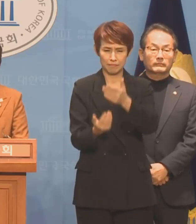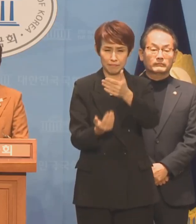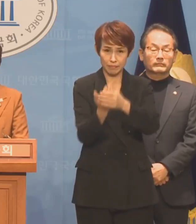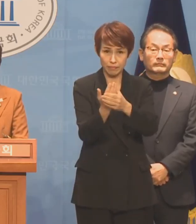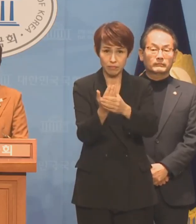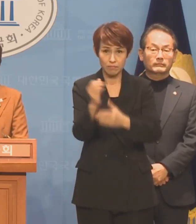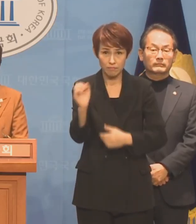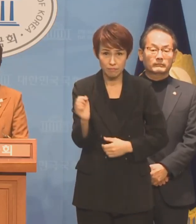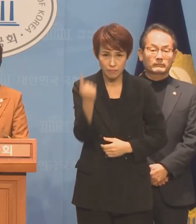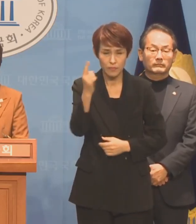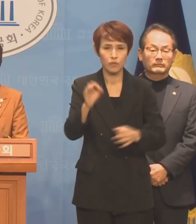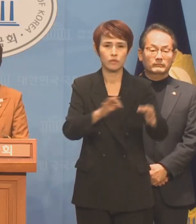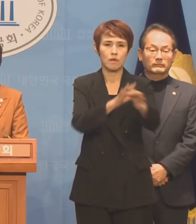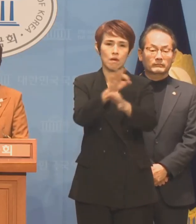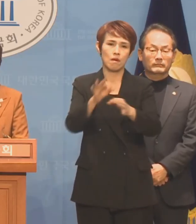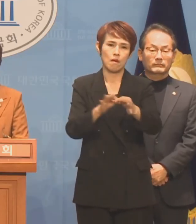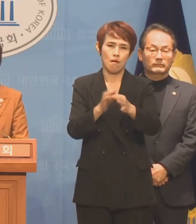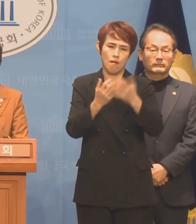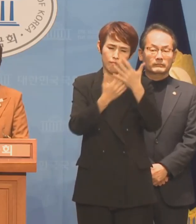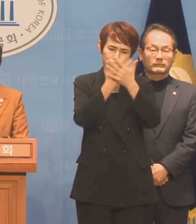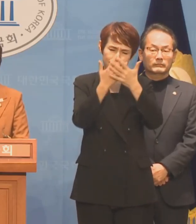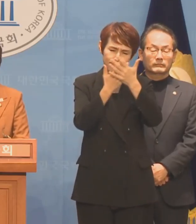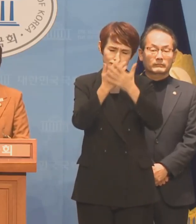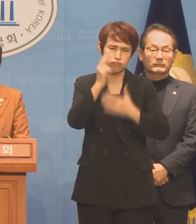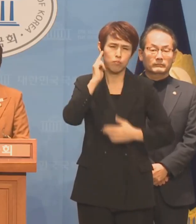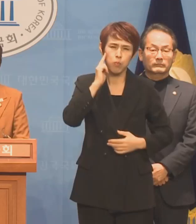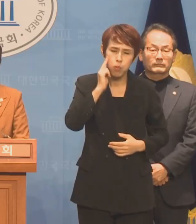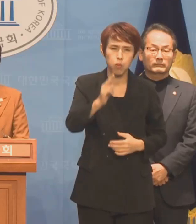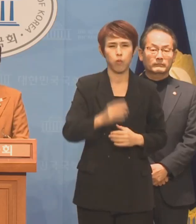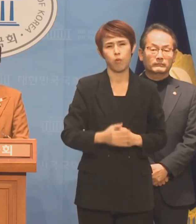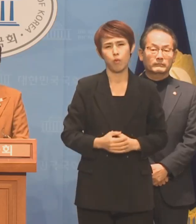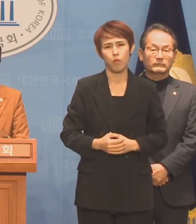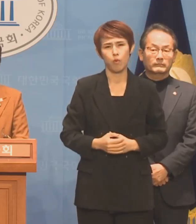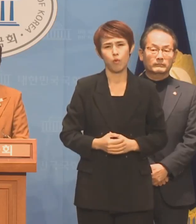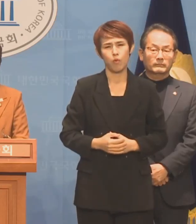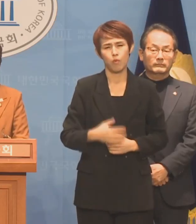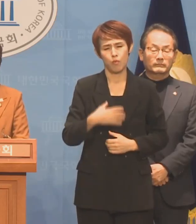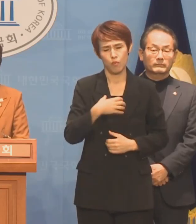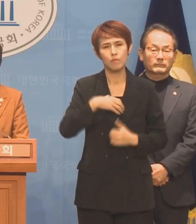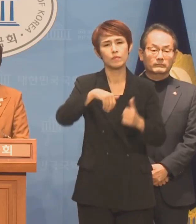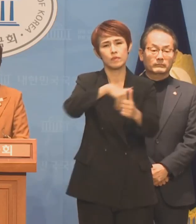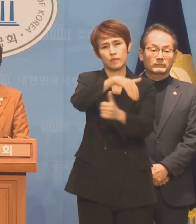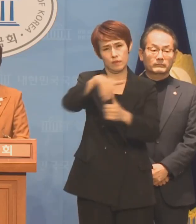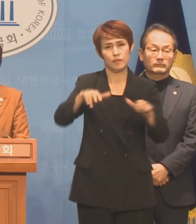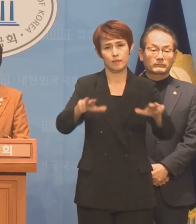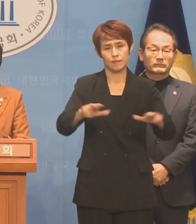경제는 대내외 불확실성이 확대되면서 심각한